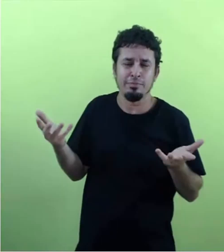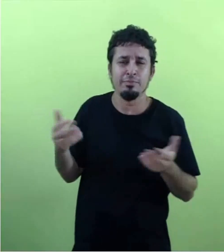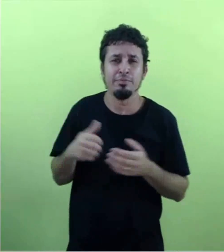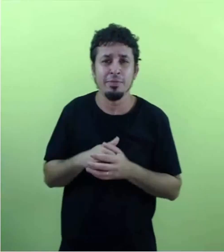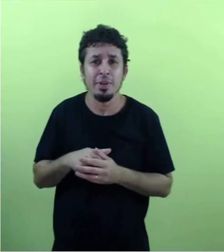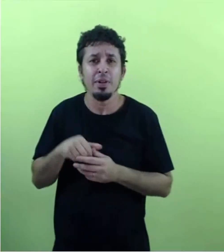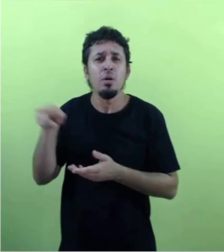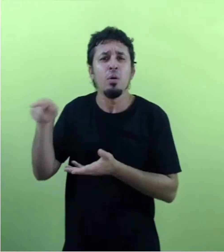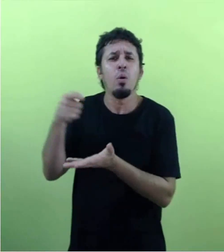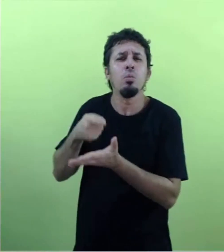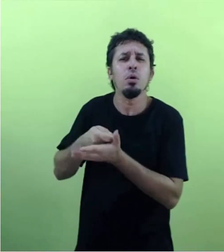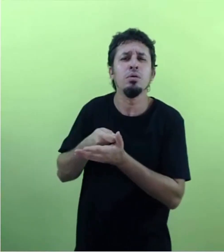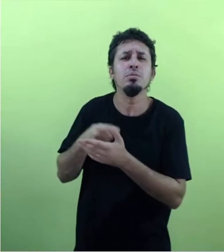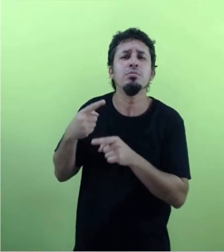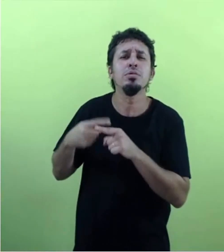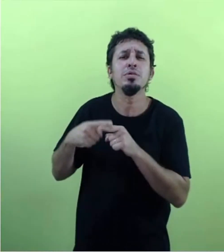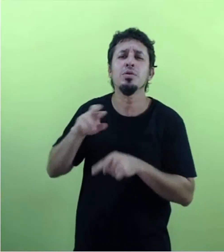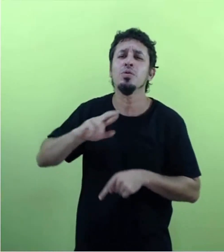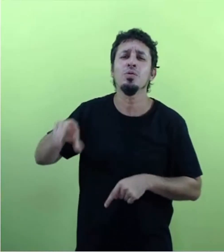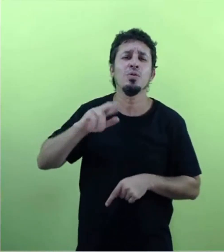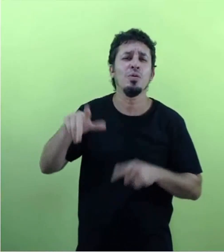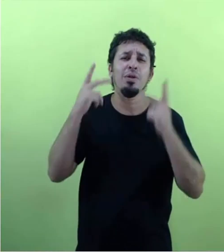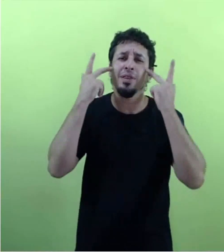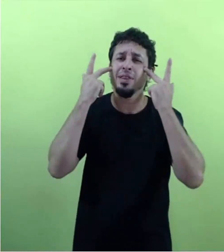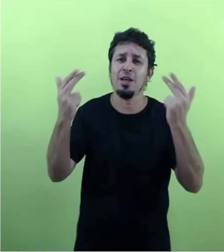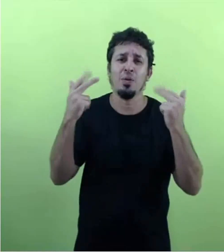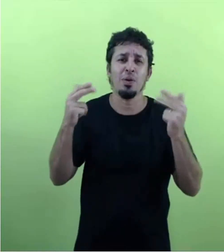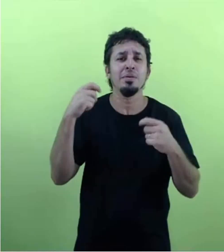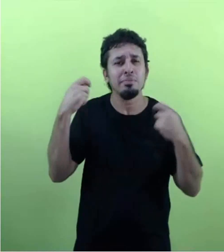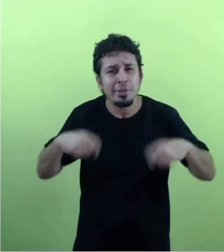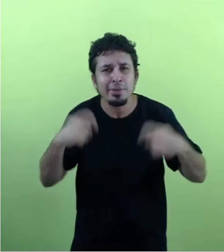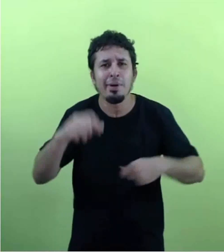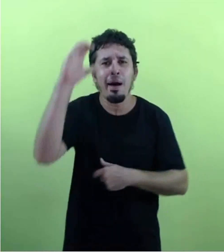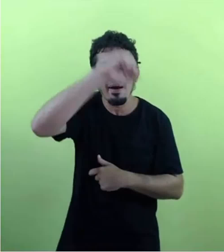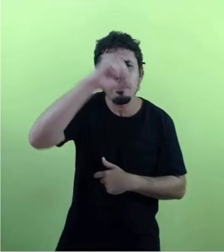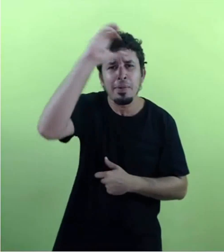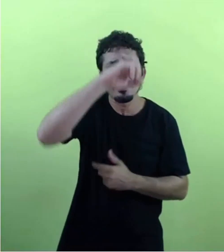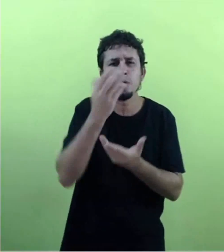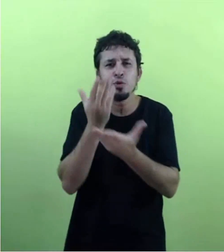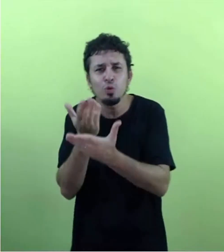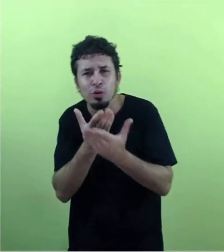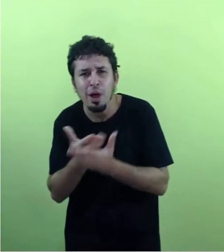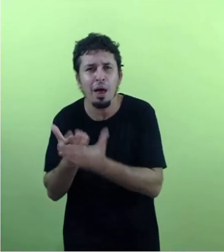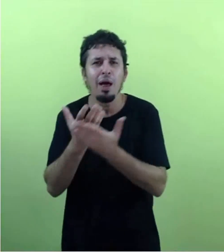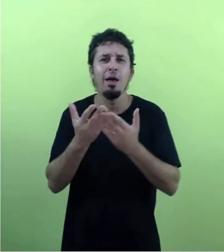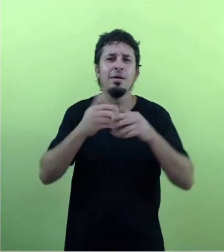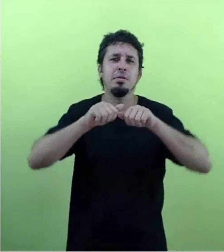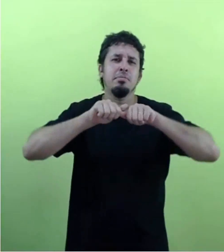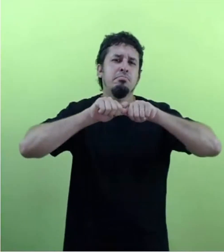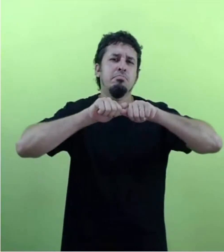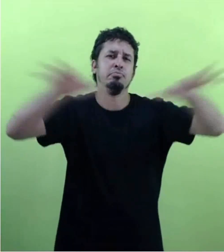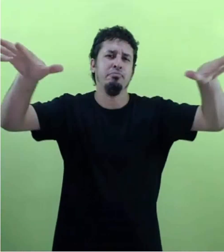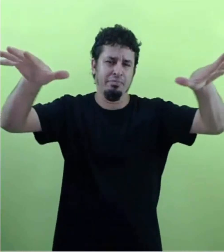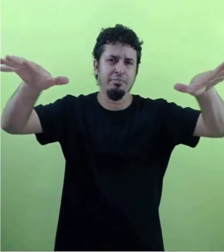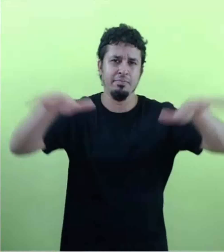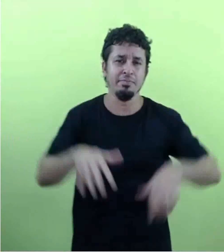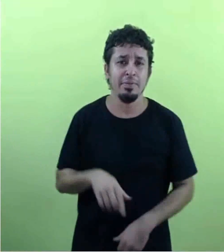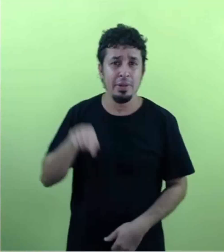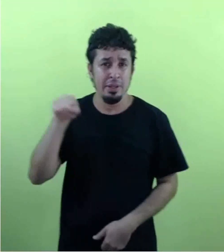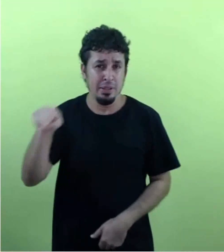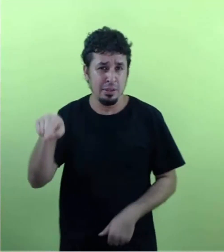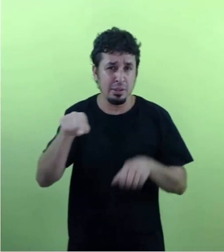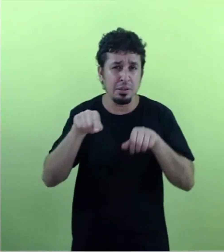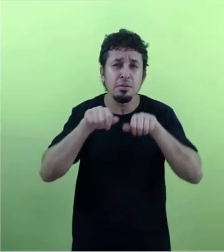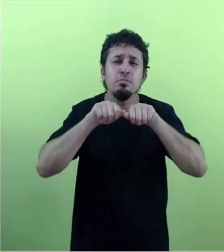algo imposto. É dito imposto porque não é algo natural, precisa ser aprendida, estudada